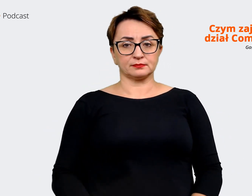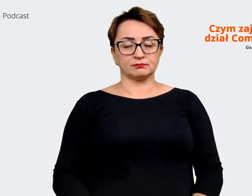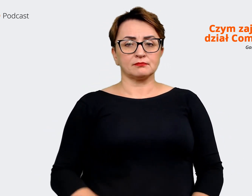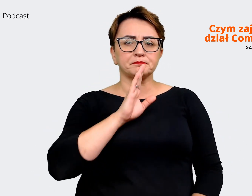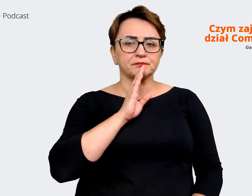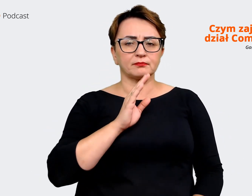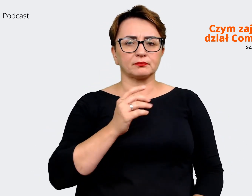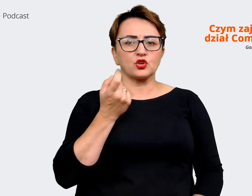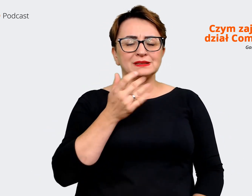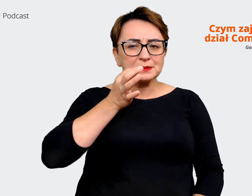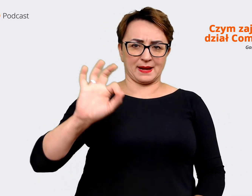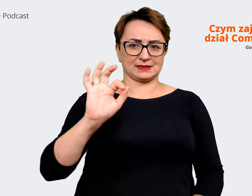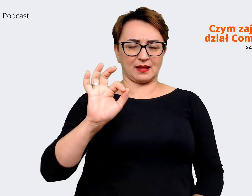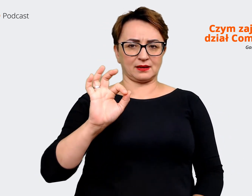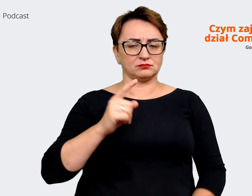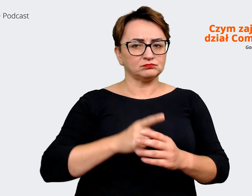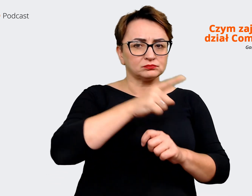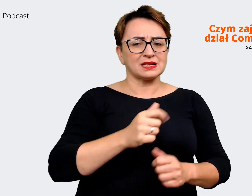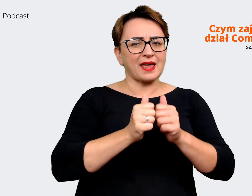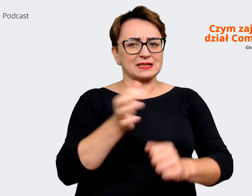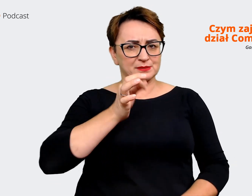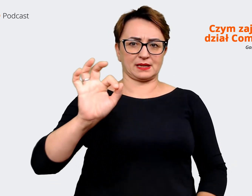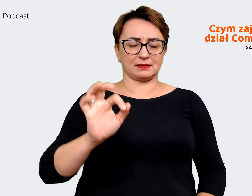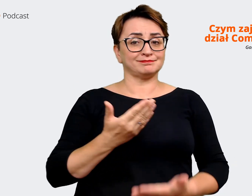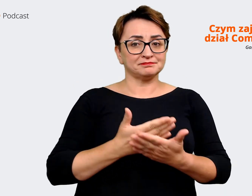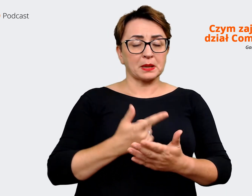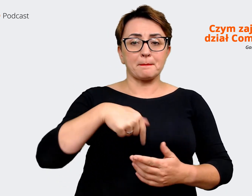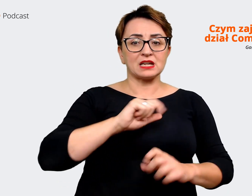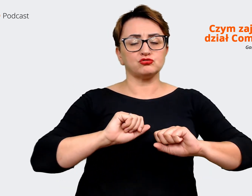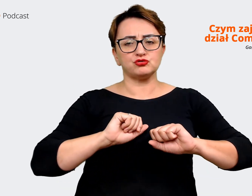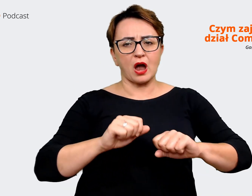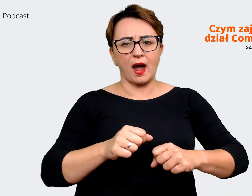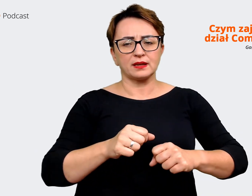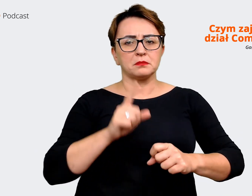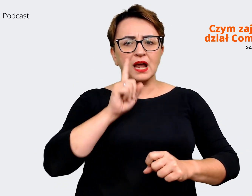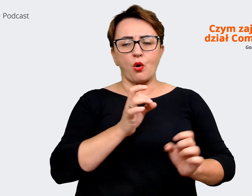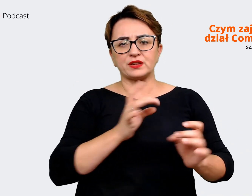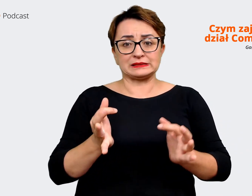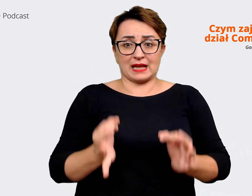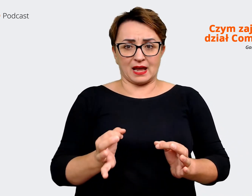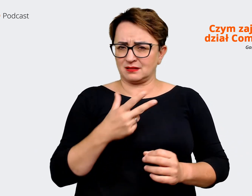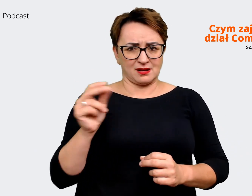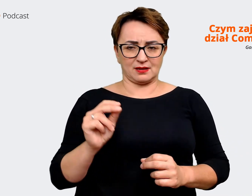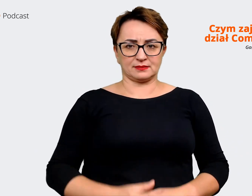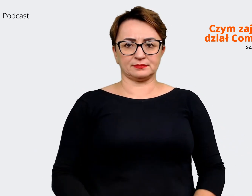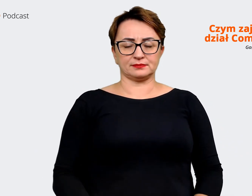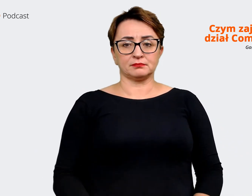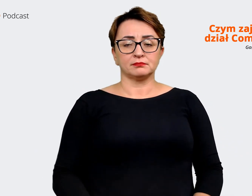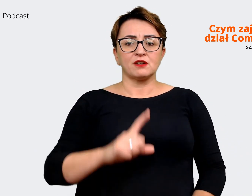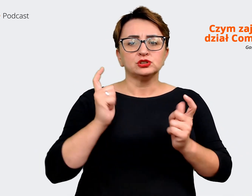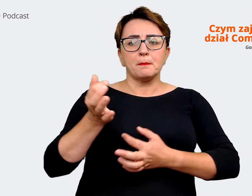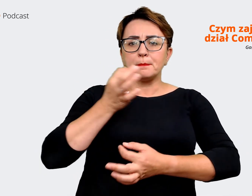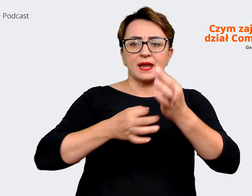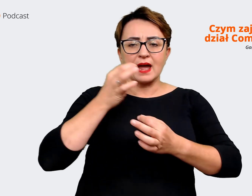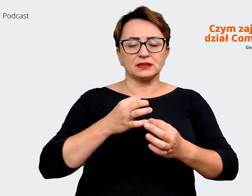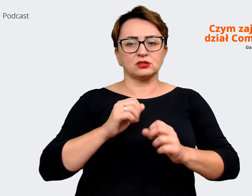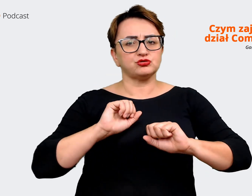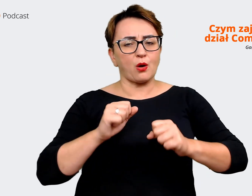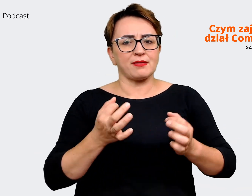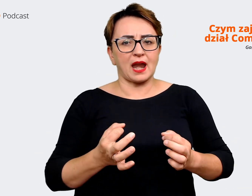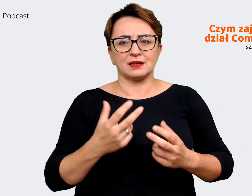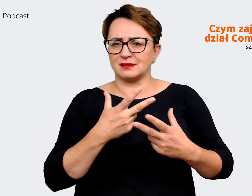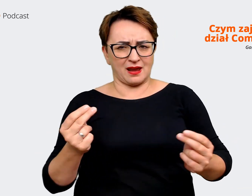ale jak gdyby taki dedykowany specjalnym zadaniom, więc też nie działamy na ServiceNow, gdzie wszystkie